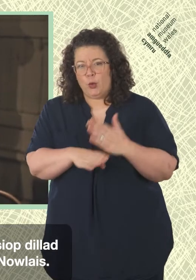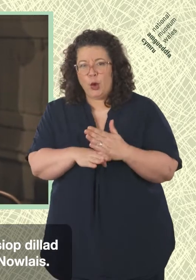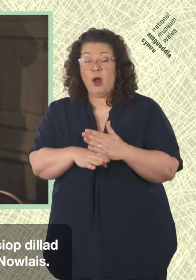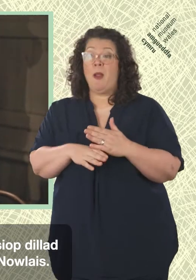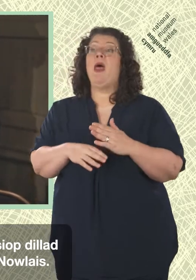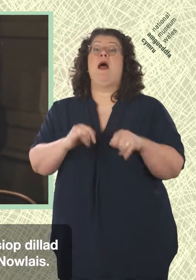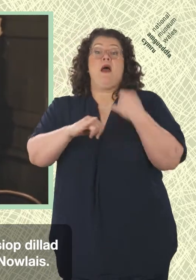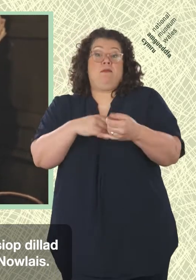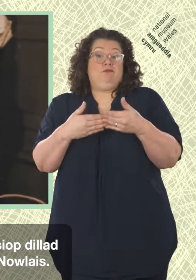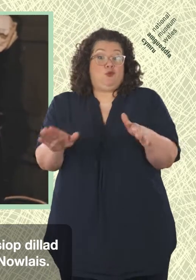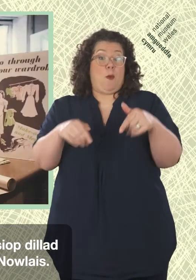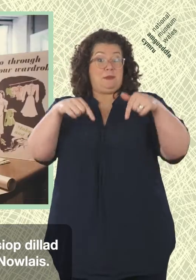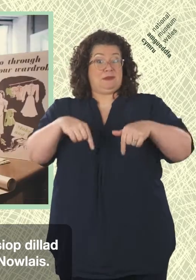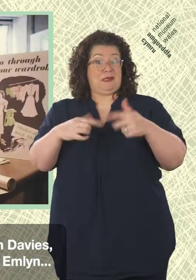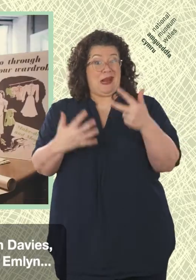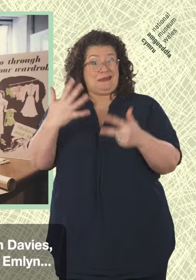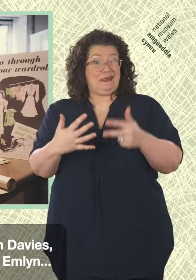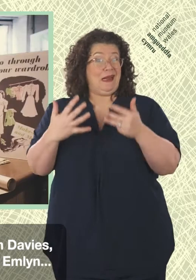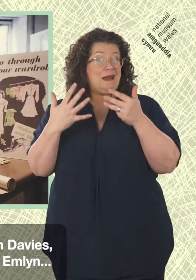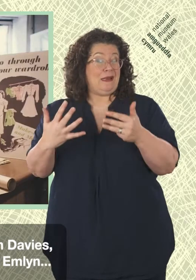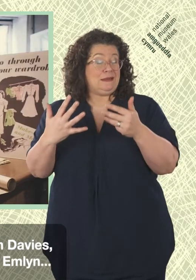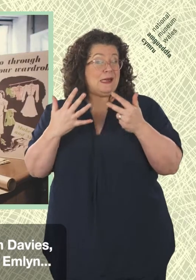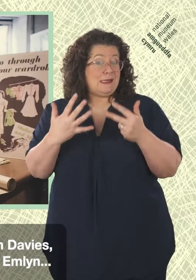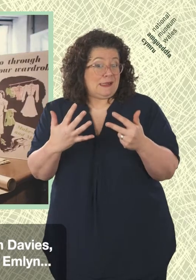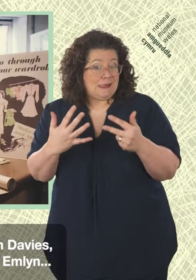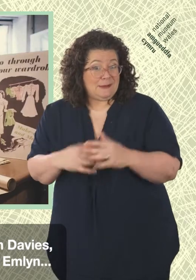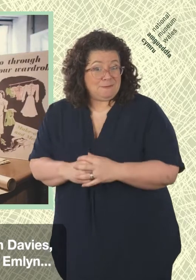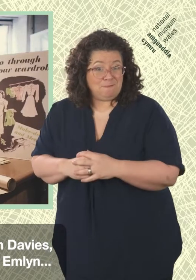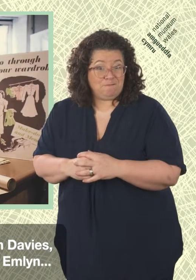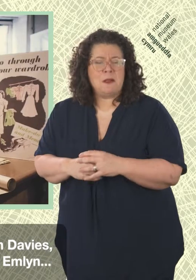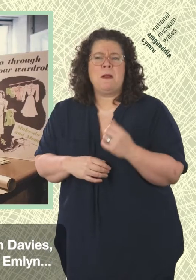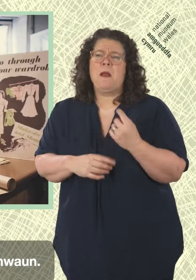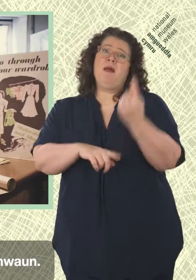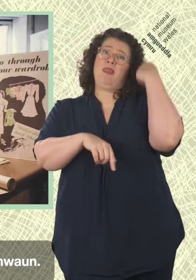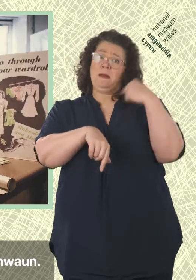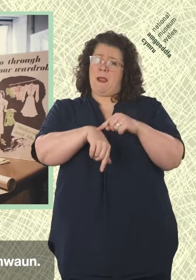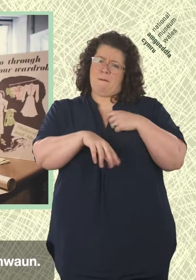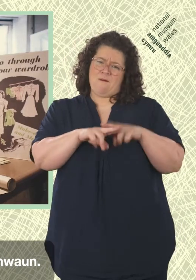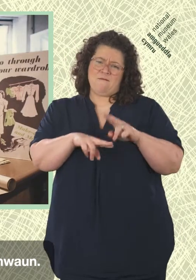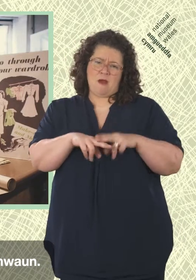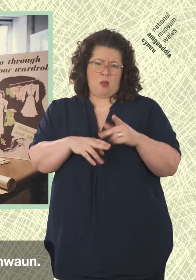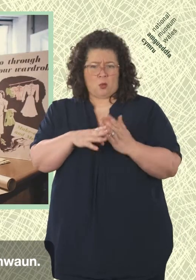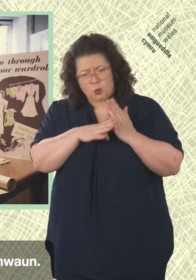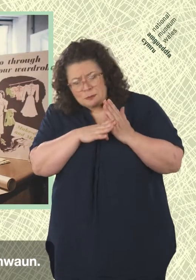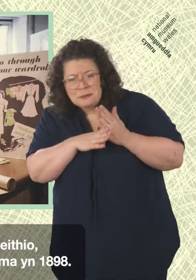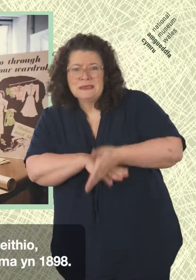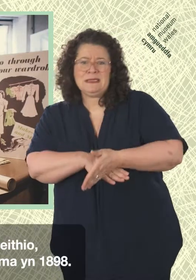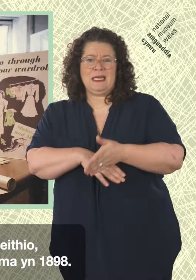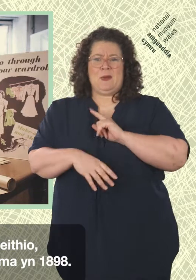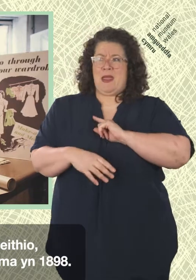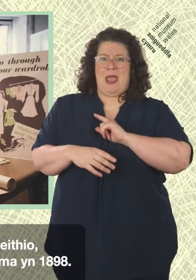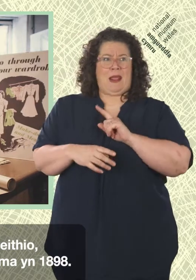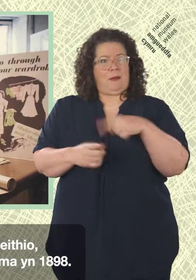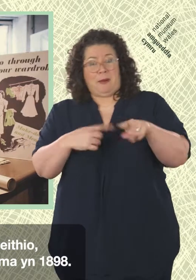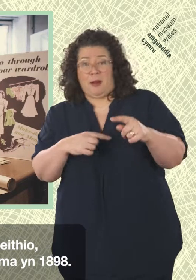Emlyn Davies yma yn Dowlais. Gan y fy nhad Emlyn Davies yng Nghastell Newydd Emlyn, dim yn bell o Blaenwaun. Wel, dath